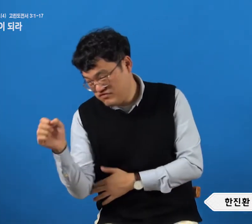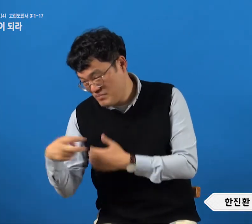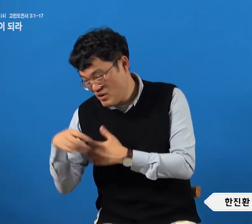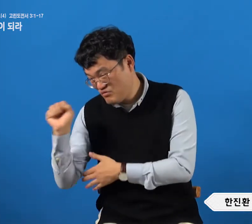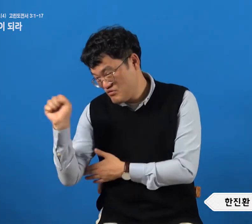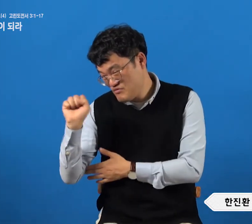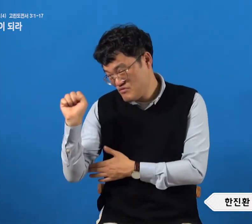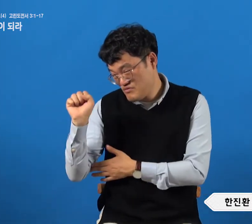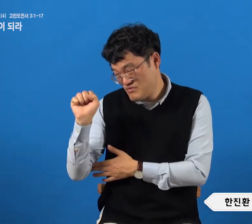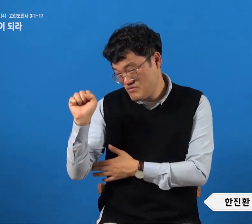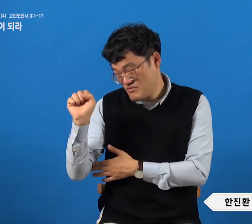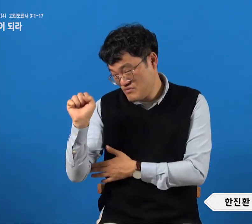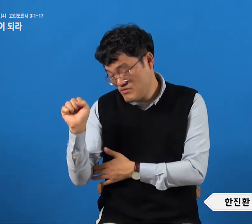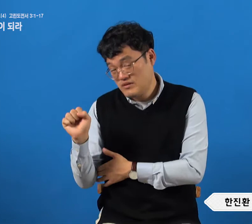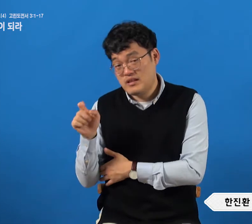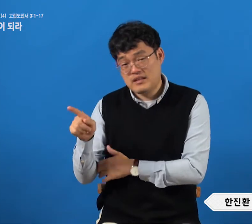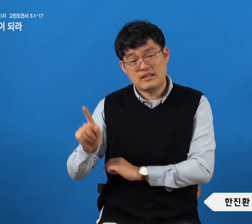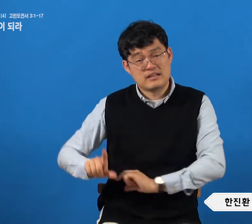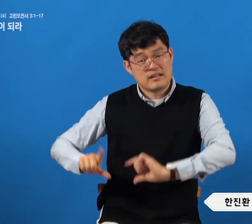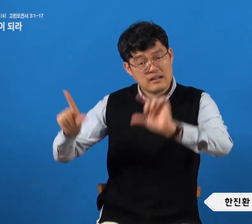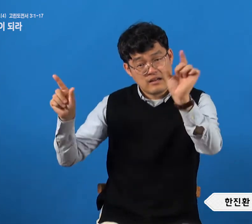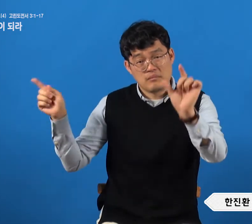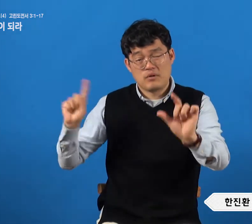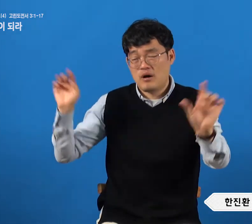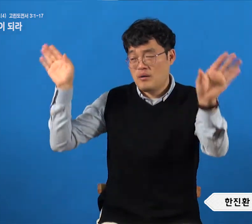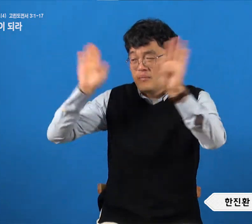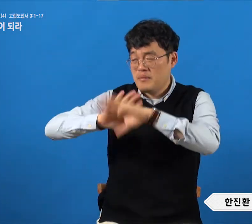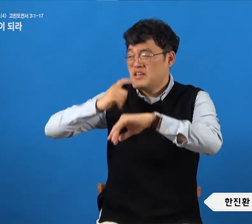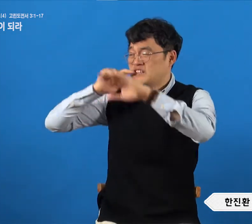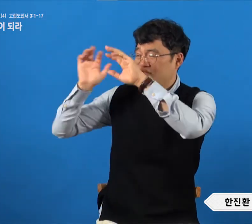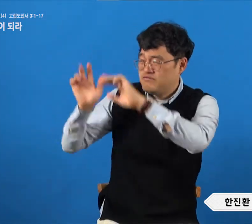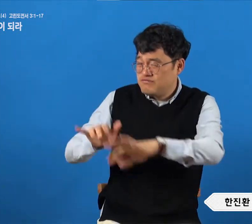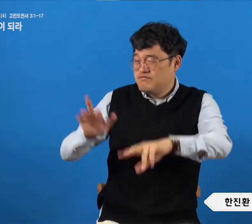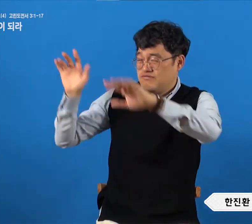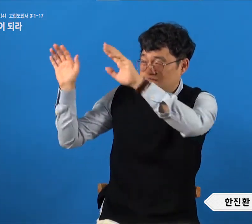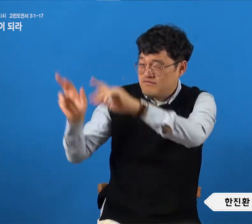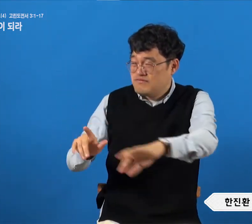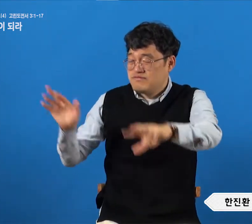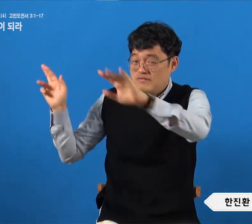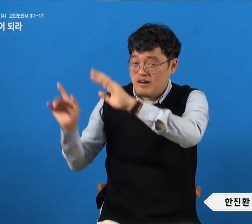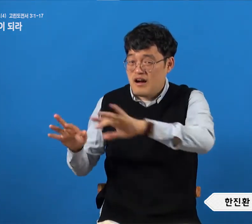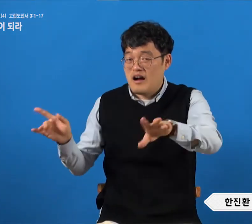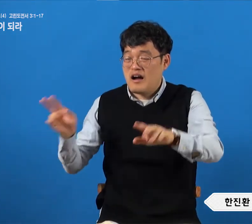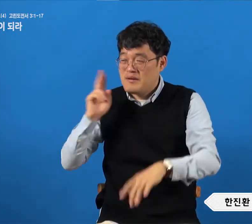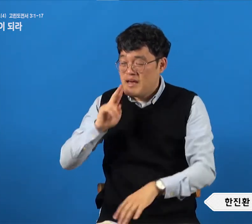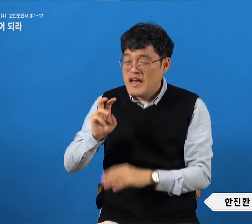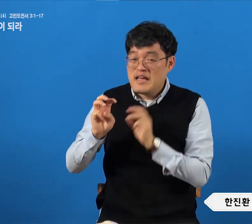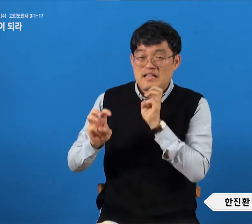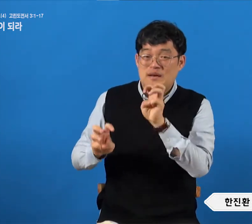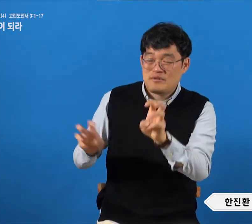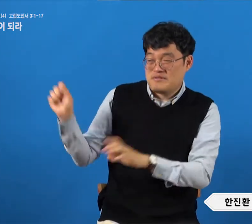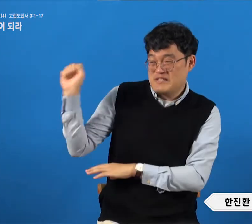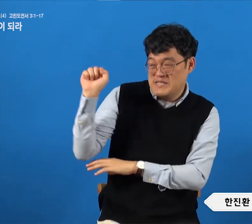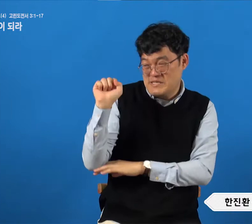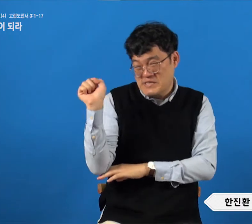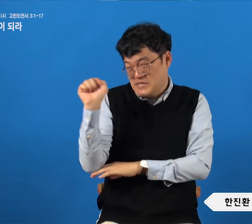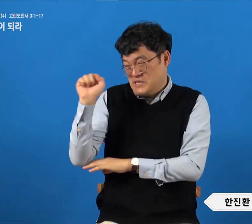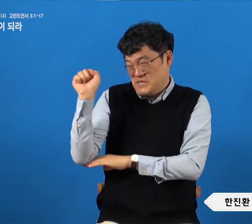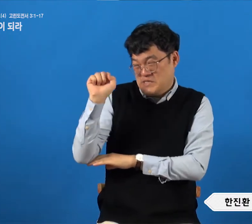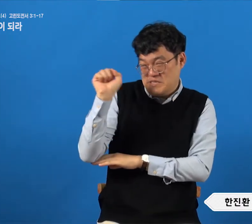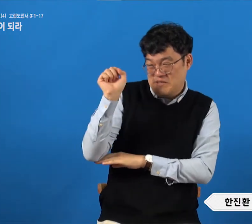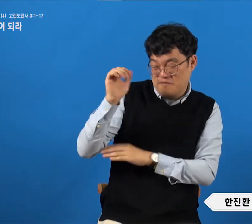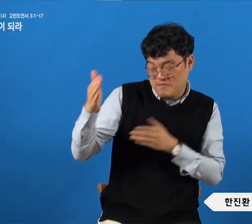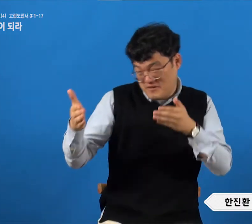차를 몰고 이제 병원으로 가는데, 그날따라 밤에 눈이 그냥 펑펑 쏟아지는데 30분을 달려서